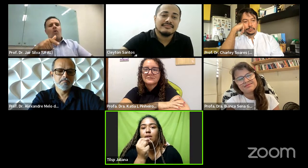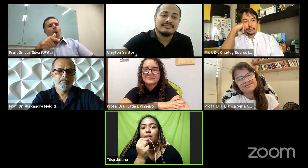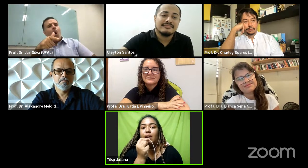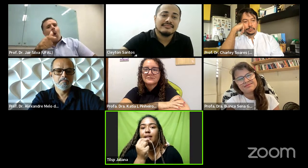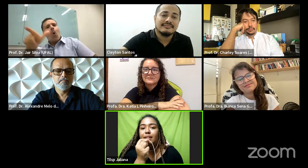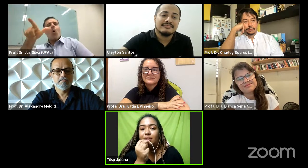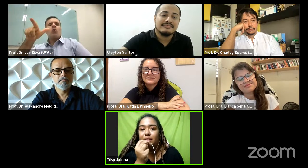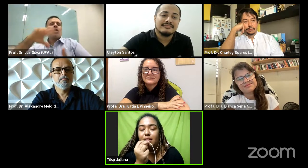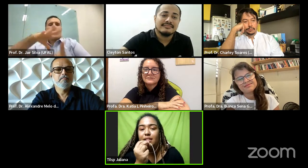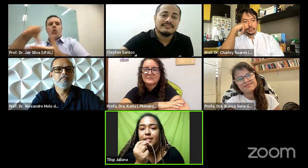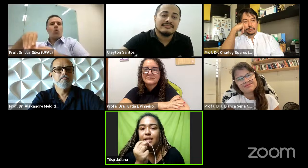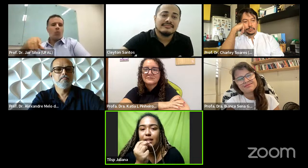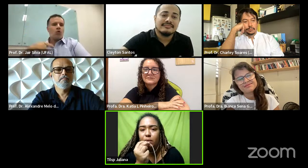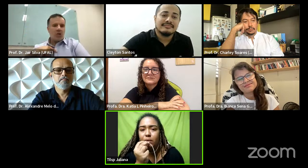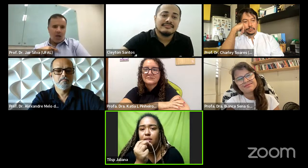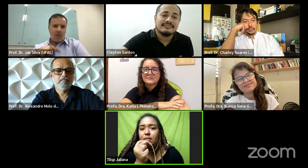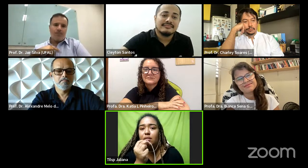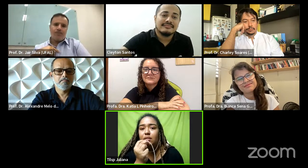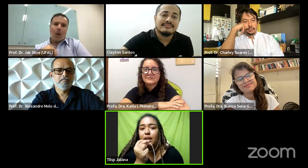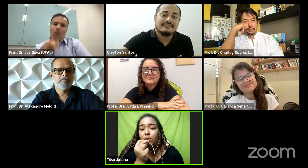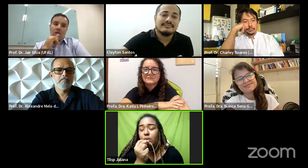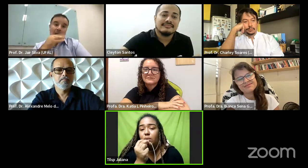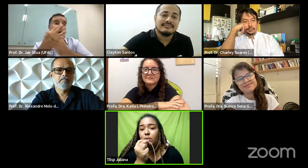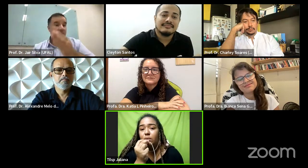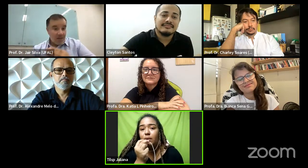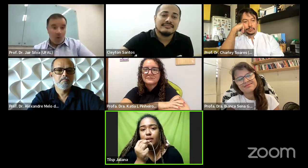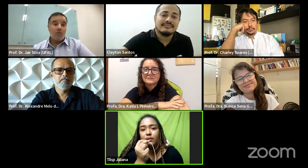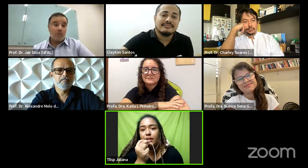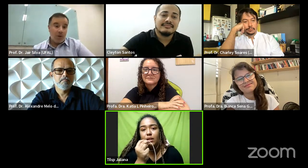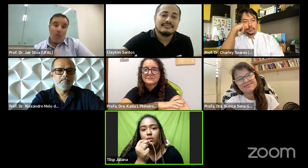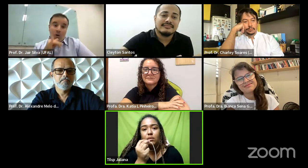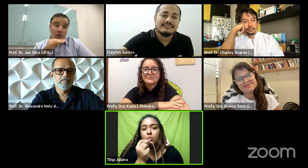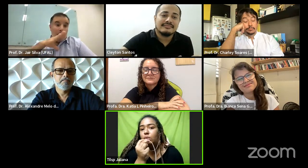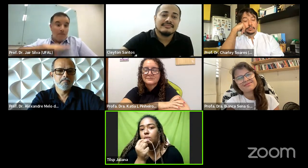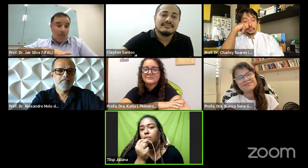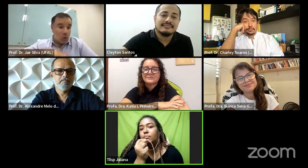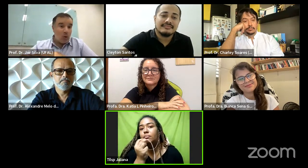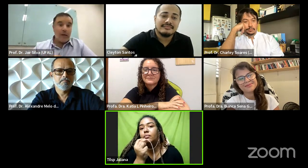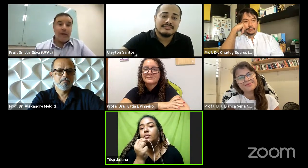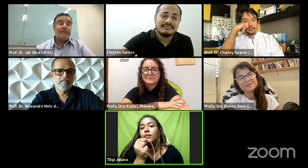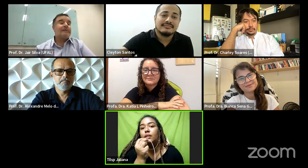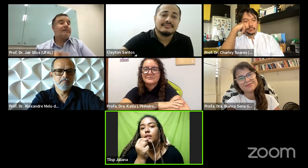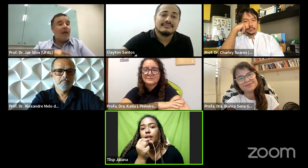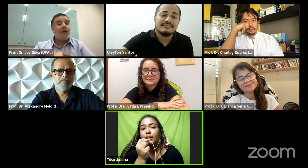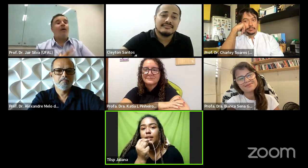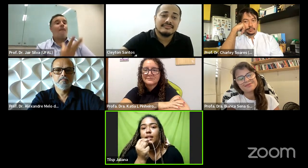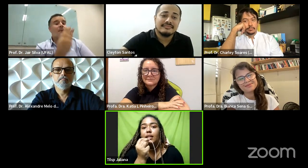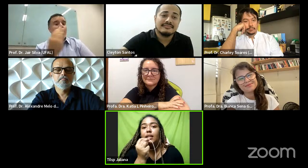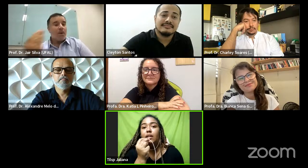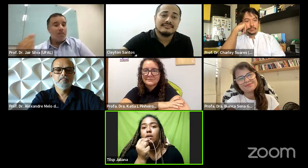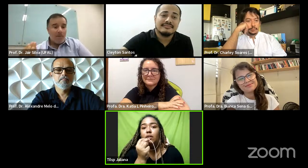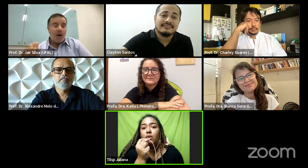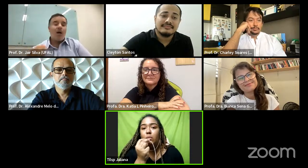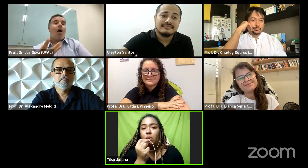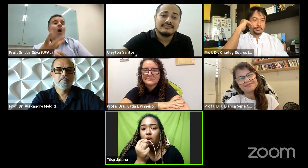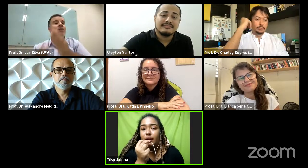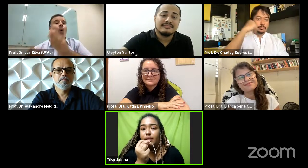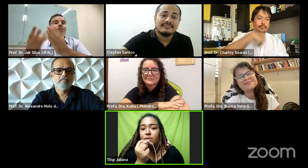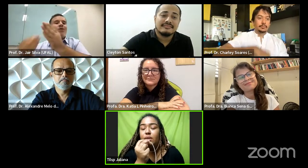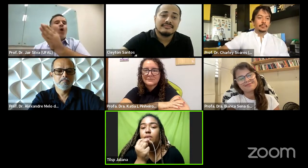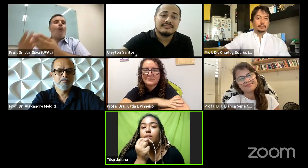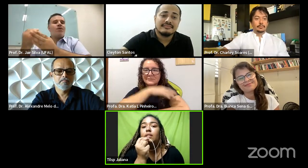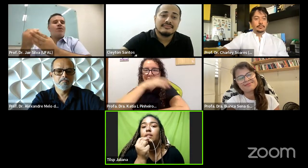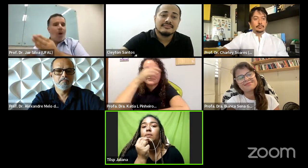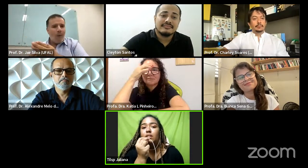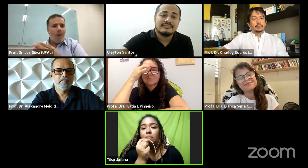com relação a características dessa língua de acordo com qualquer outra língua no mundo, né? E que, como